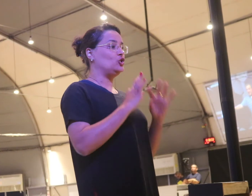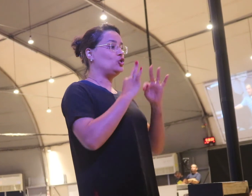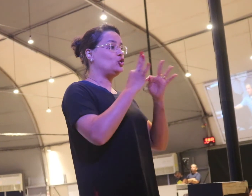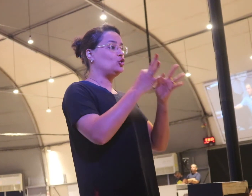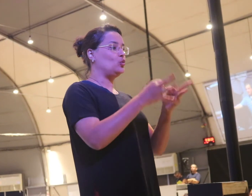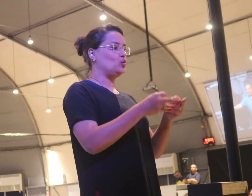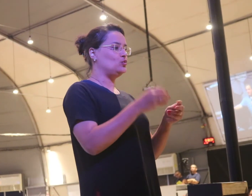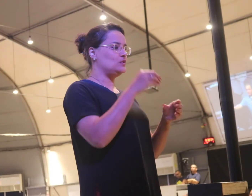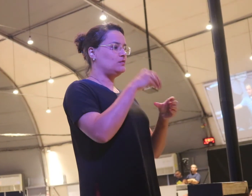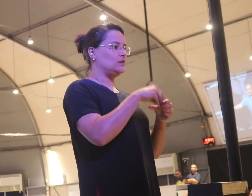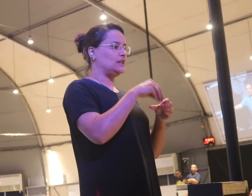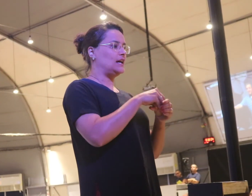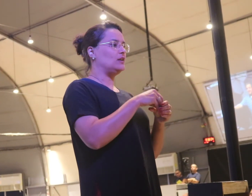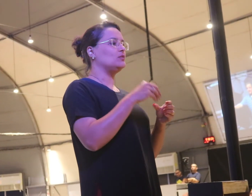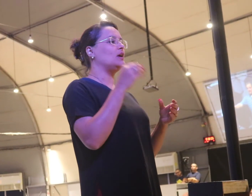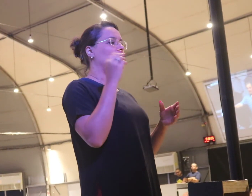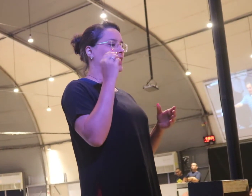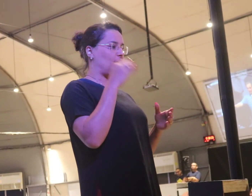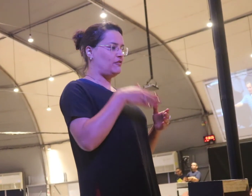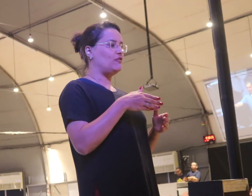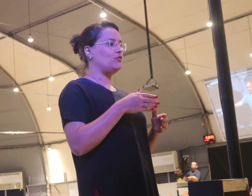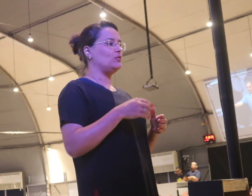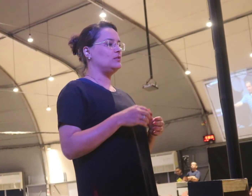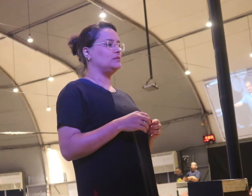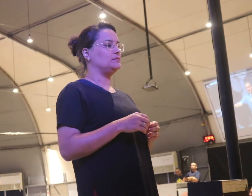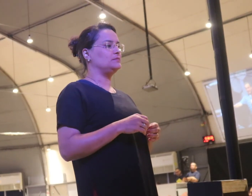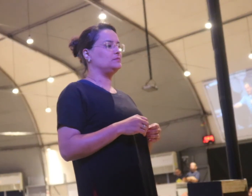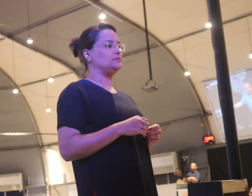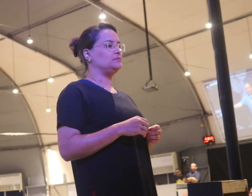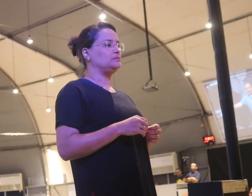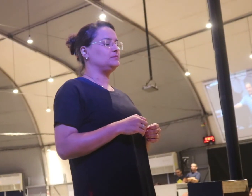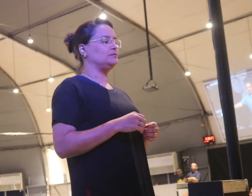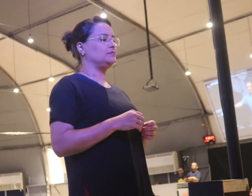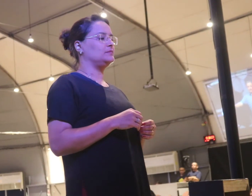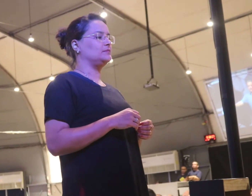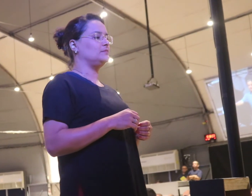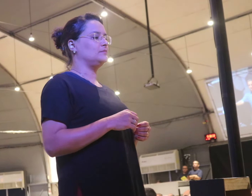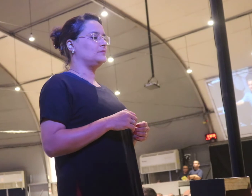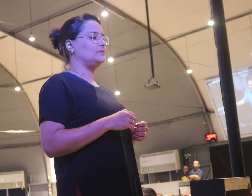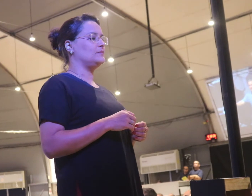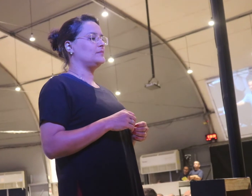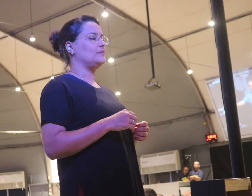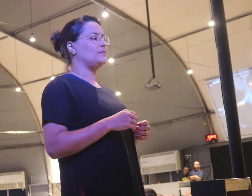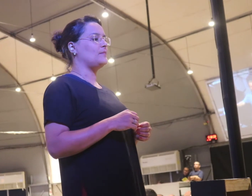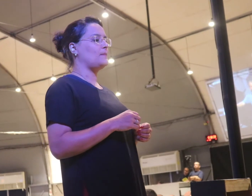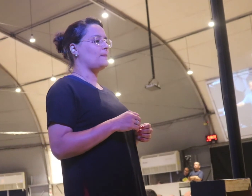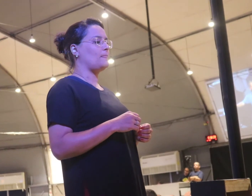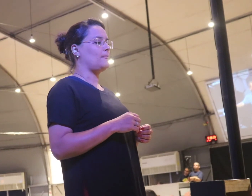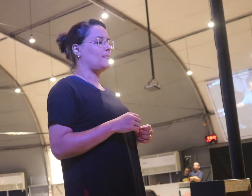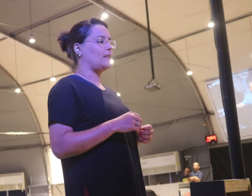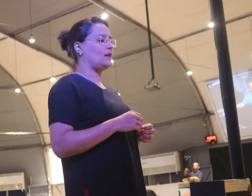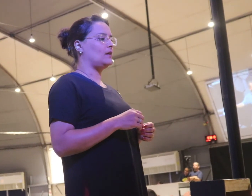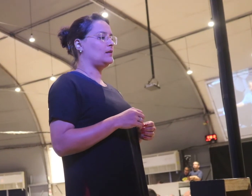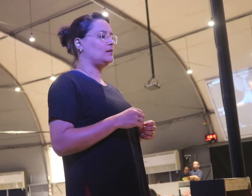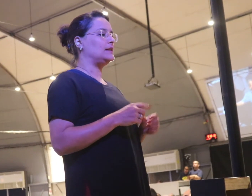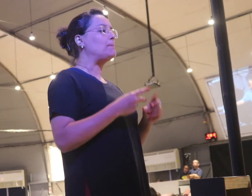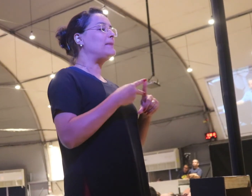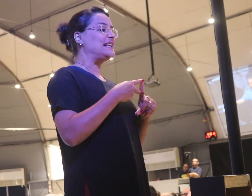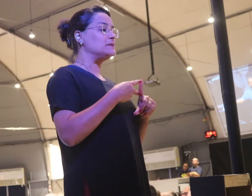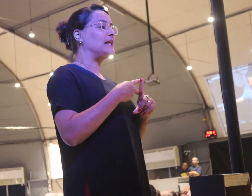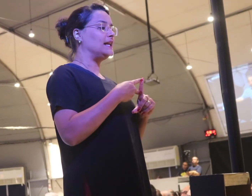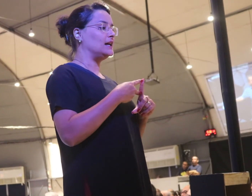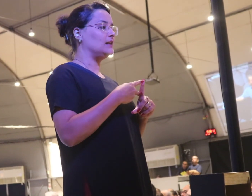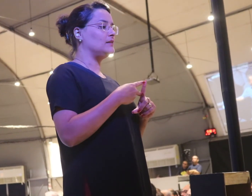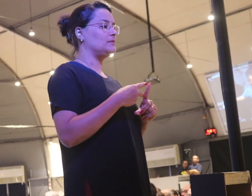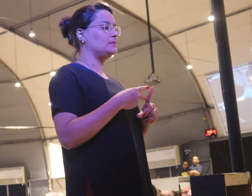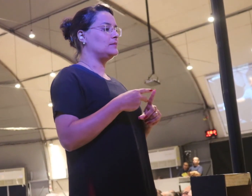Uma reunião de supervisores, há meses atrás, quando a gente amadurecia essa ideia, uma pessoa do grupo falou: a gente